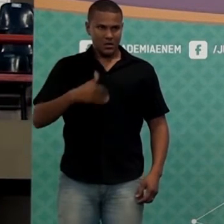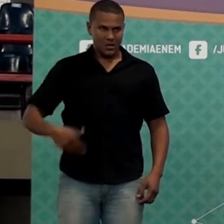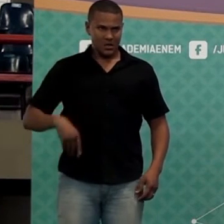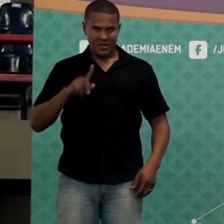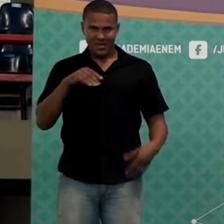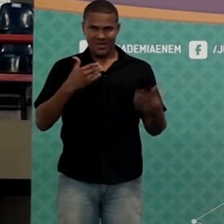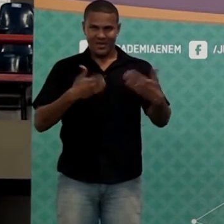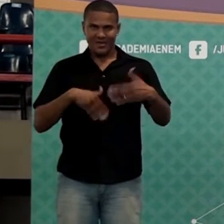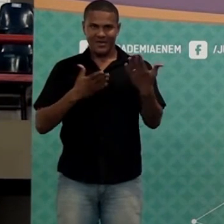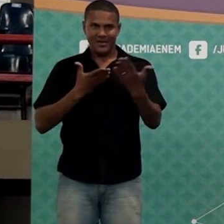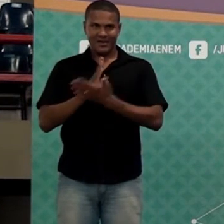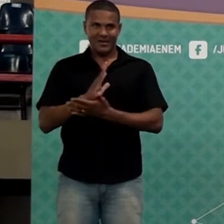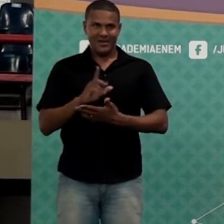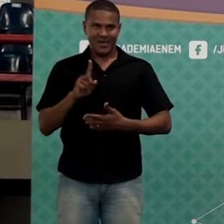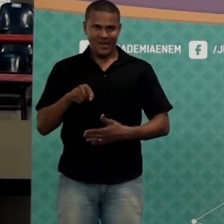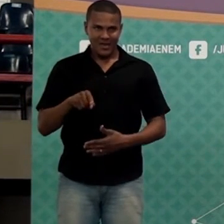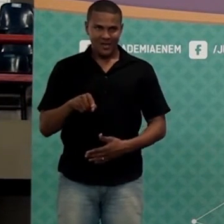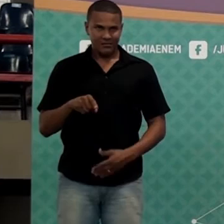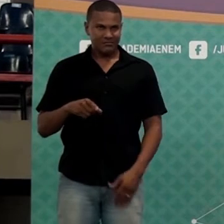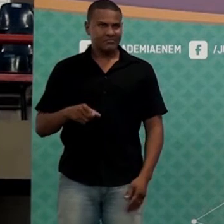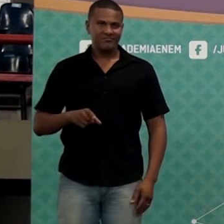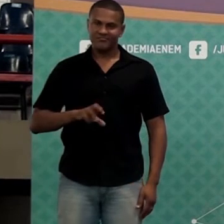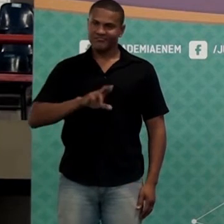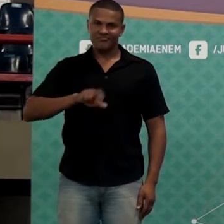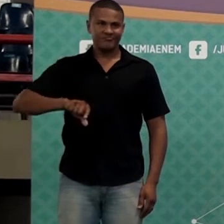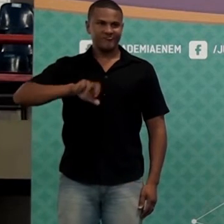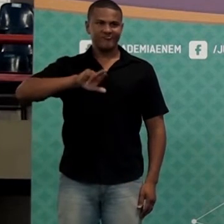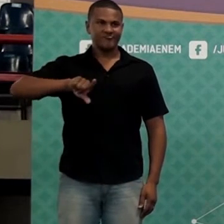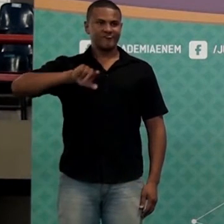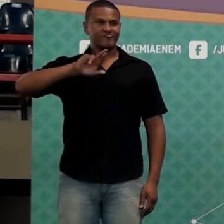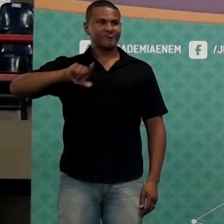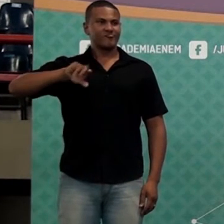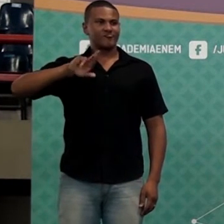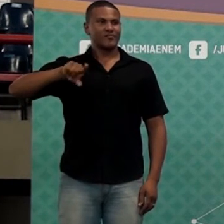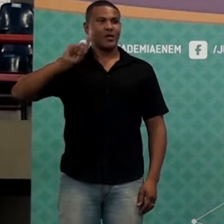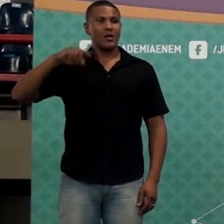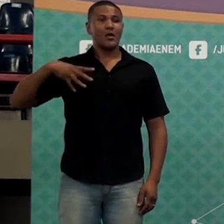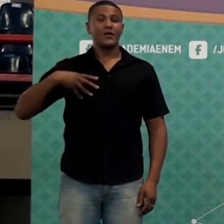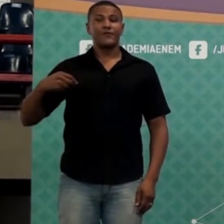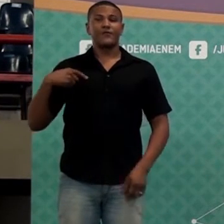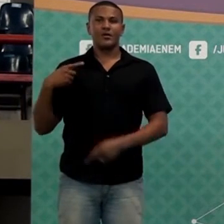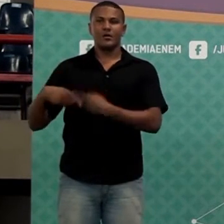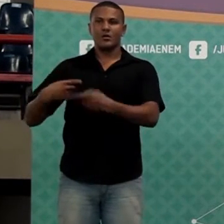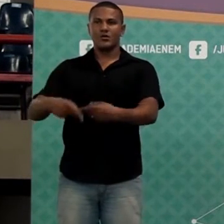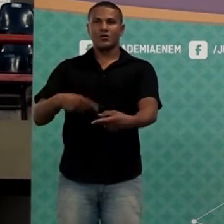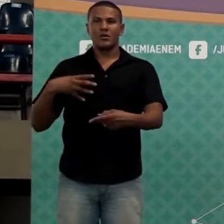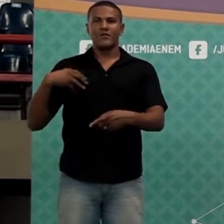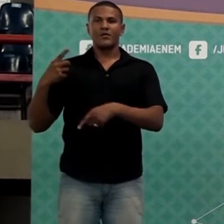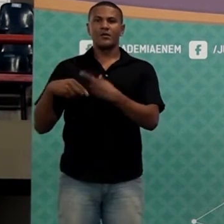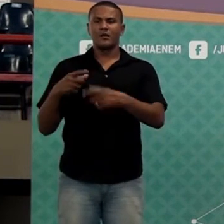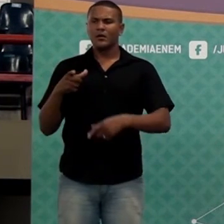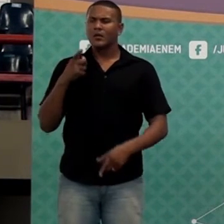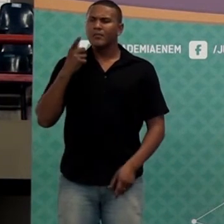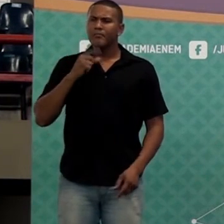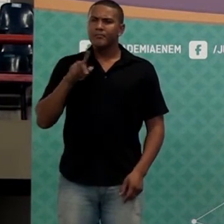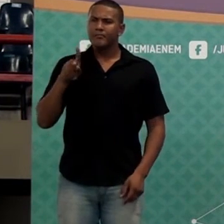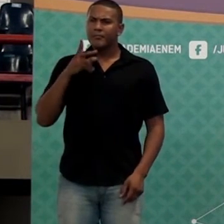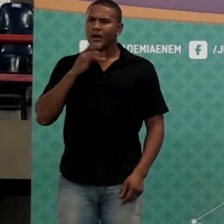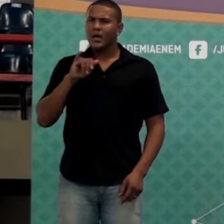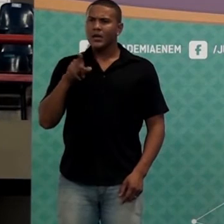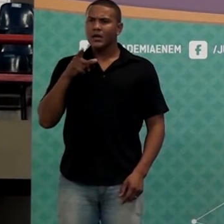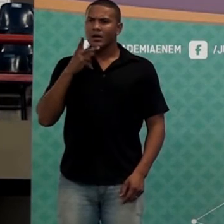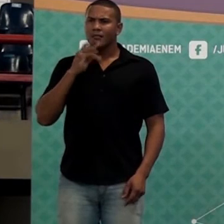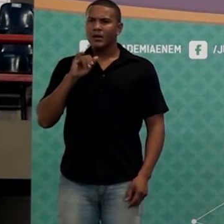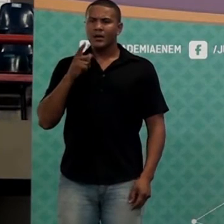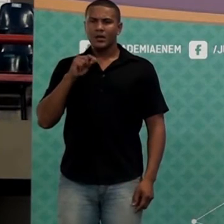já, funcionário público no absolutismo? Não. É por hereditariedade. Quem é teu pai? Se